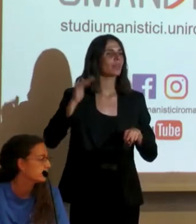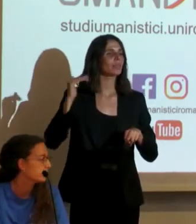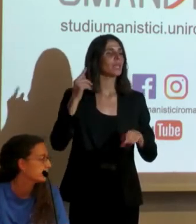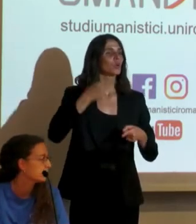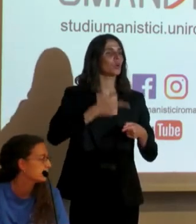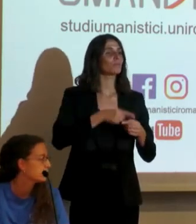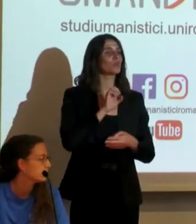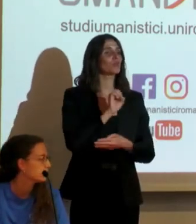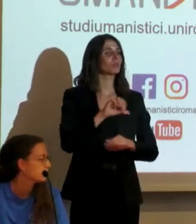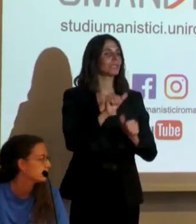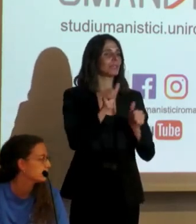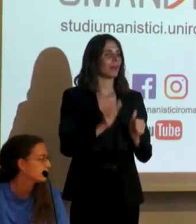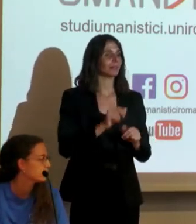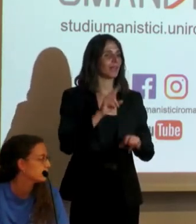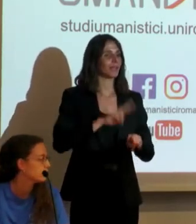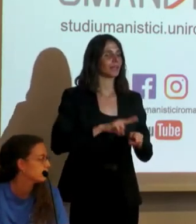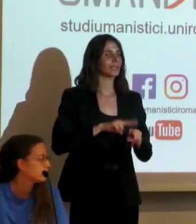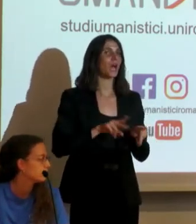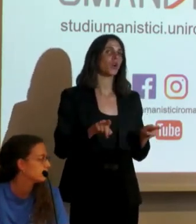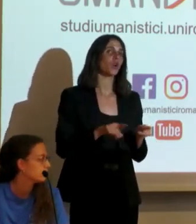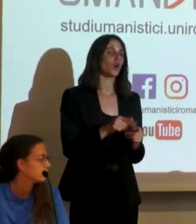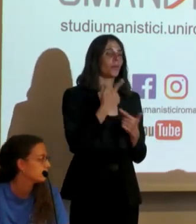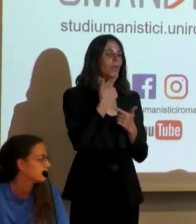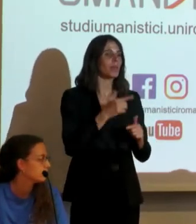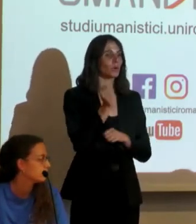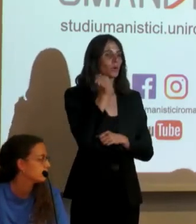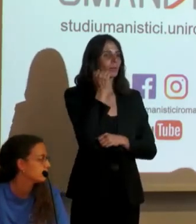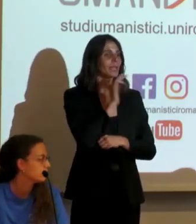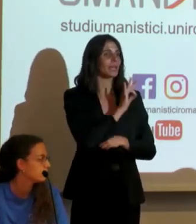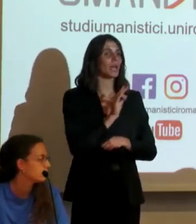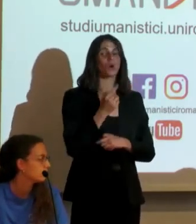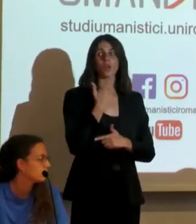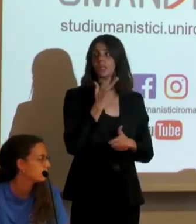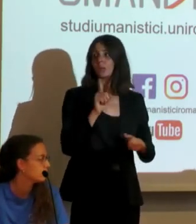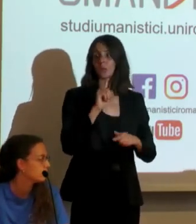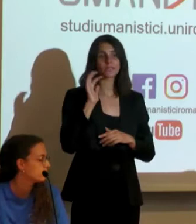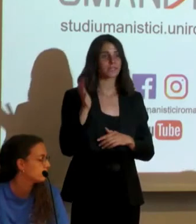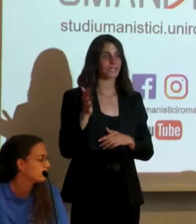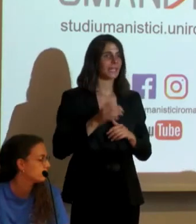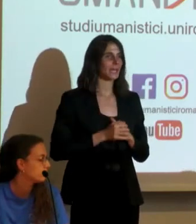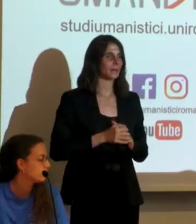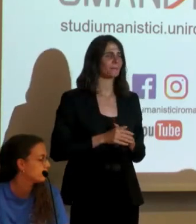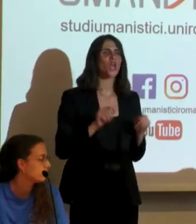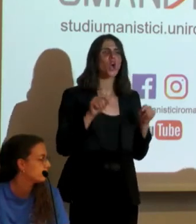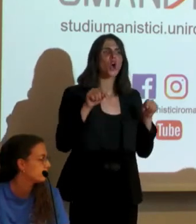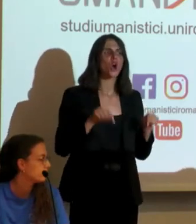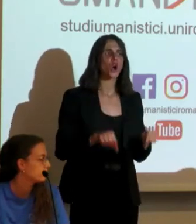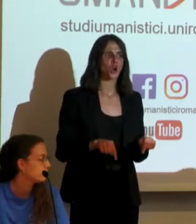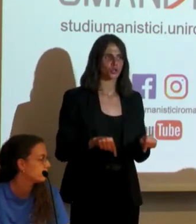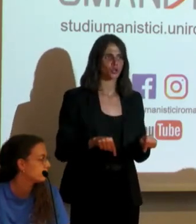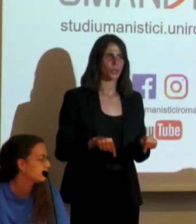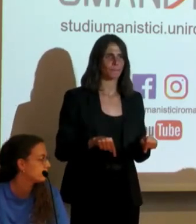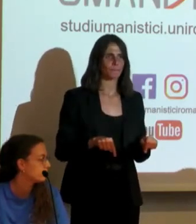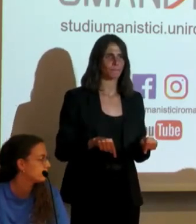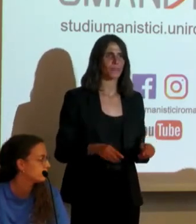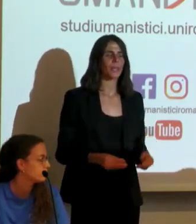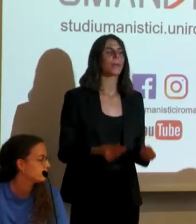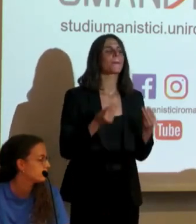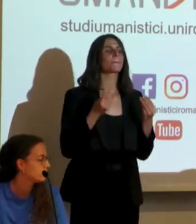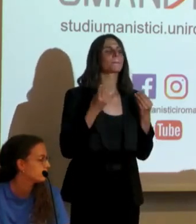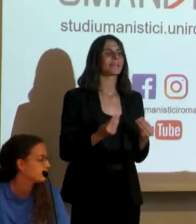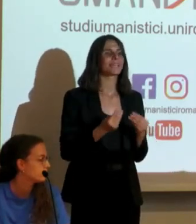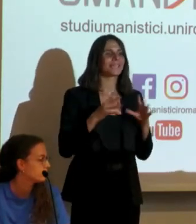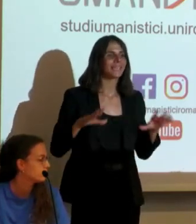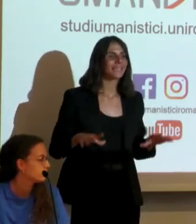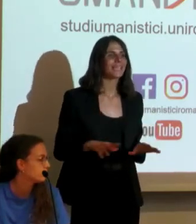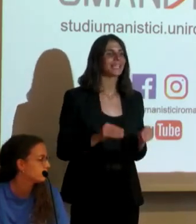come lingua materna e come lingua straniera. Che senso ha oggi intraprendere un percorso